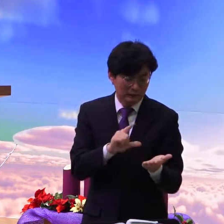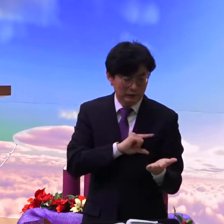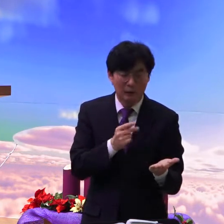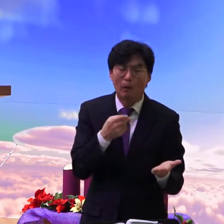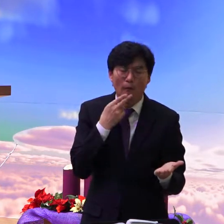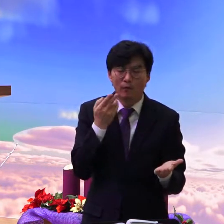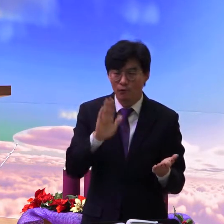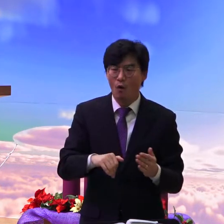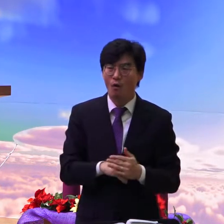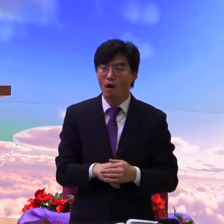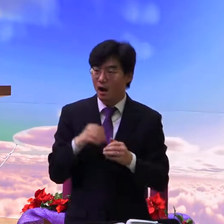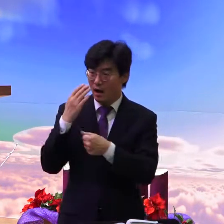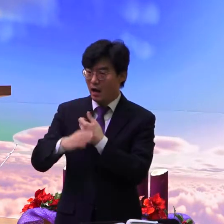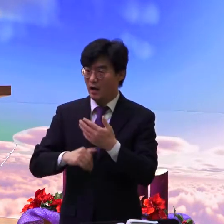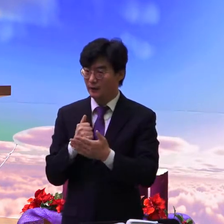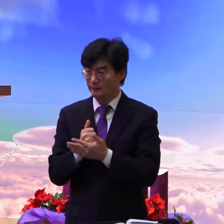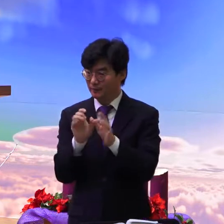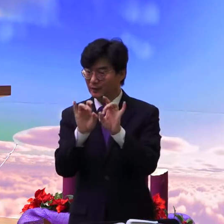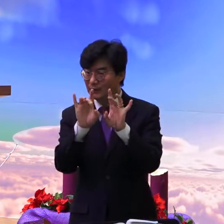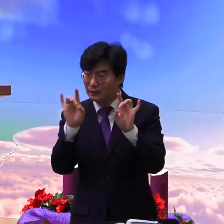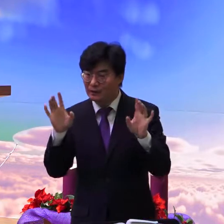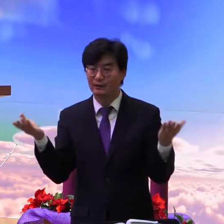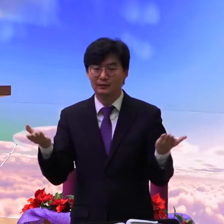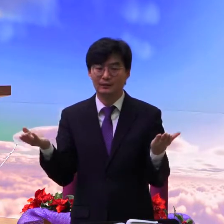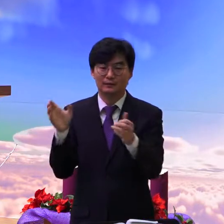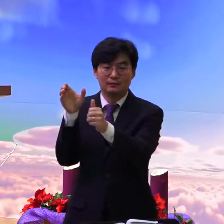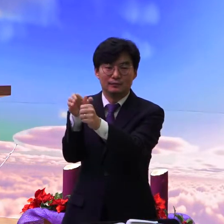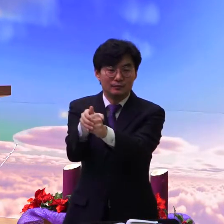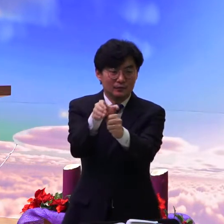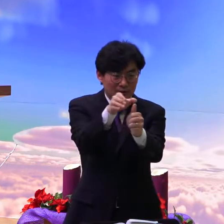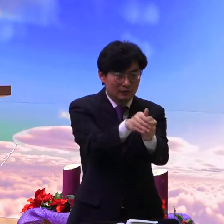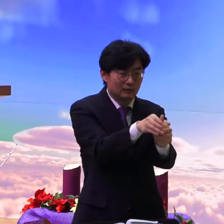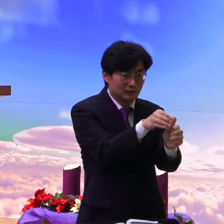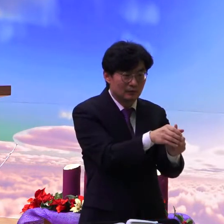복음의 일꾼으로서 일을 맡겨주시고 사명을 주셨습니다.